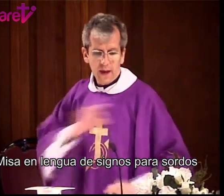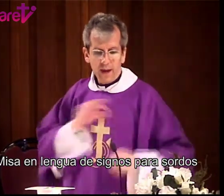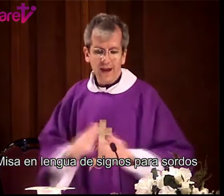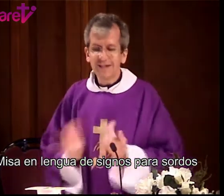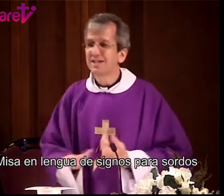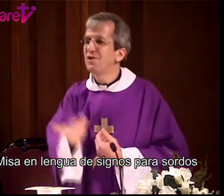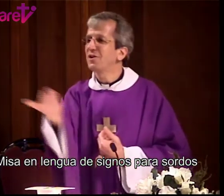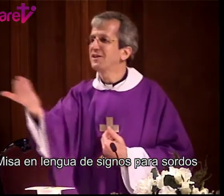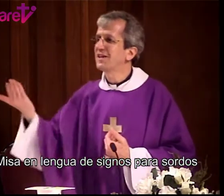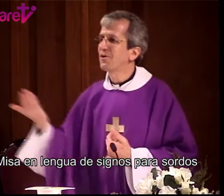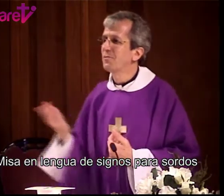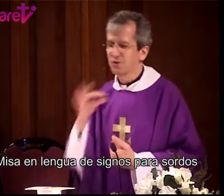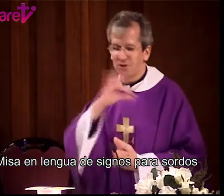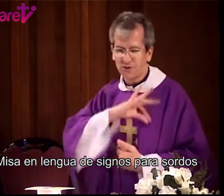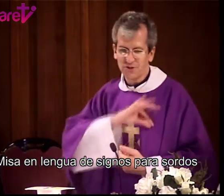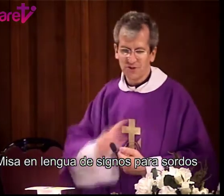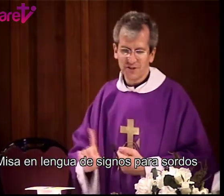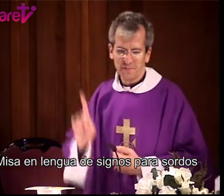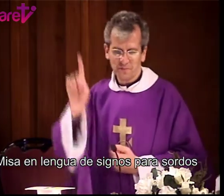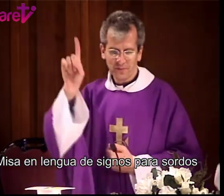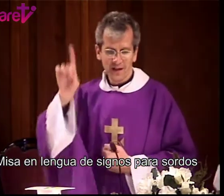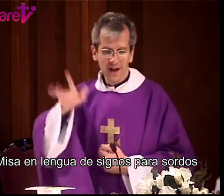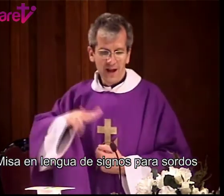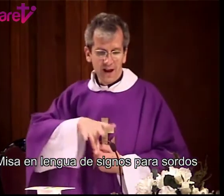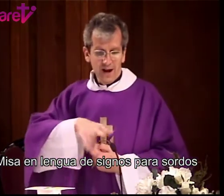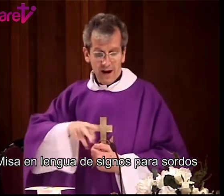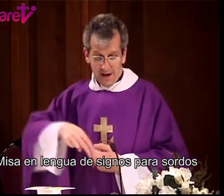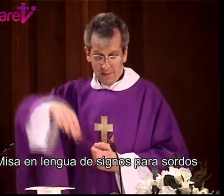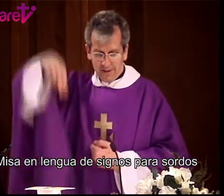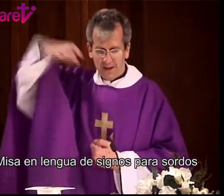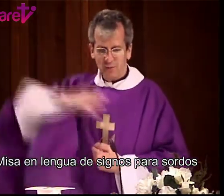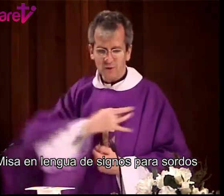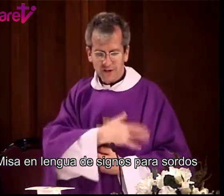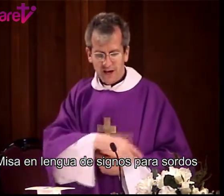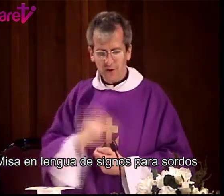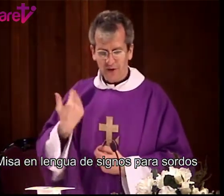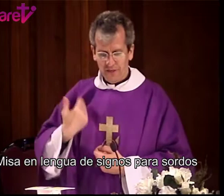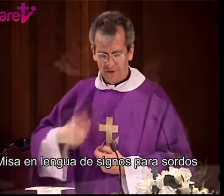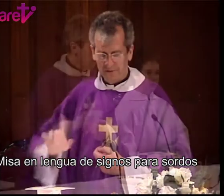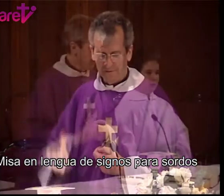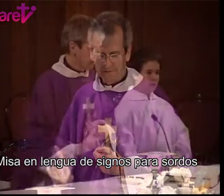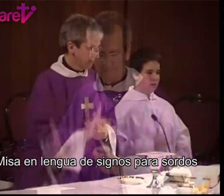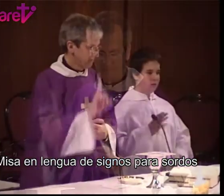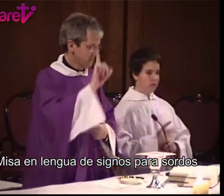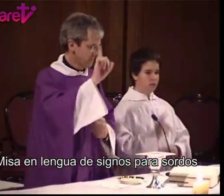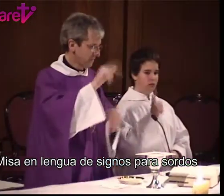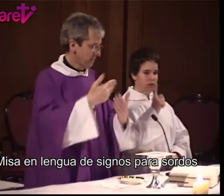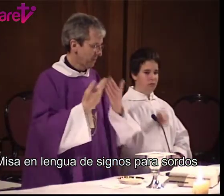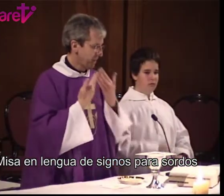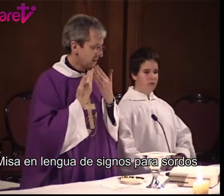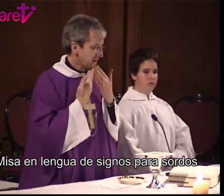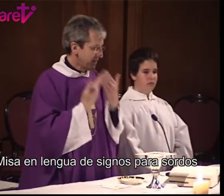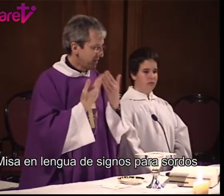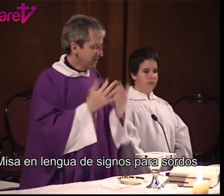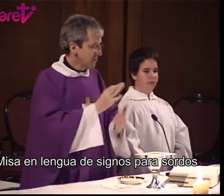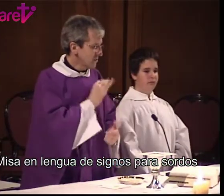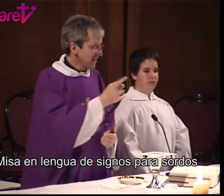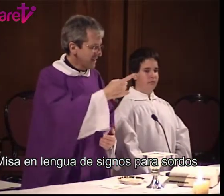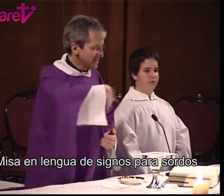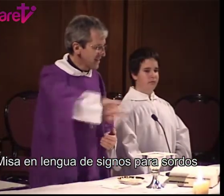El Señor esté con vosotros. Y con tu espíritu. Levantemos el corazón. Lo tenemos levantado hacia el Señor. Demos gracias al